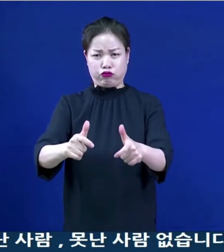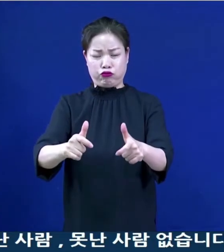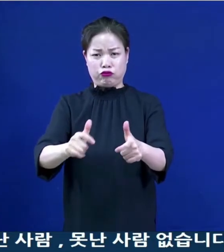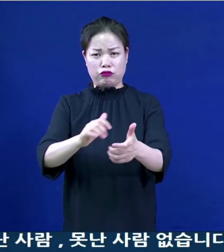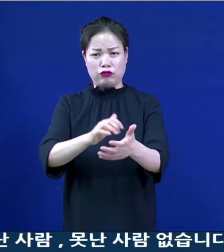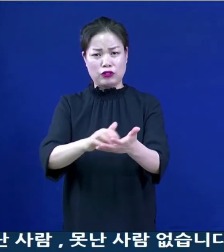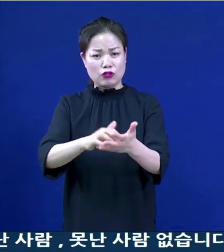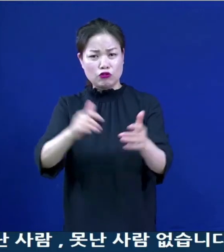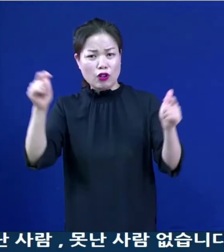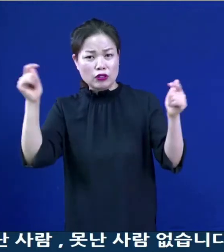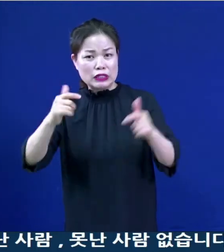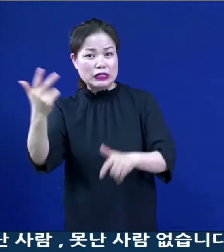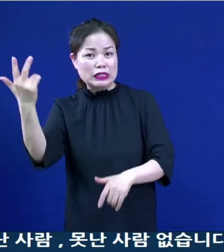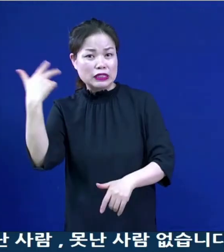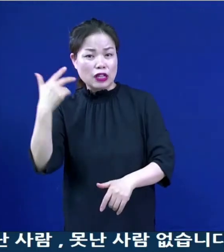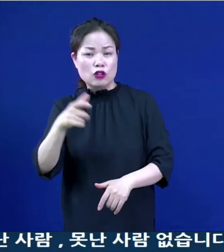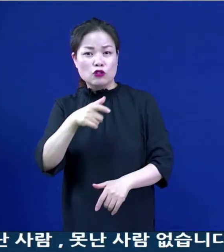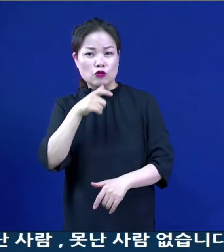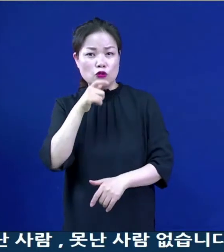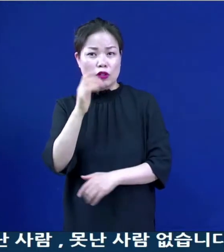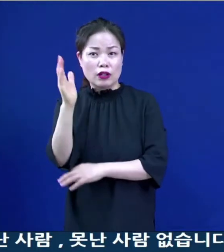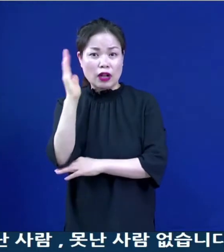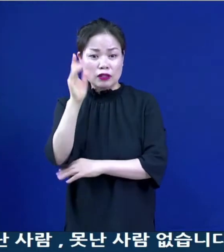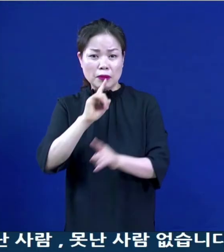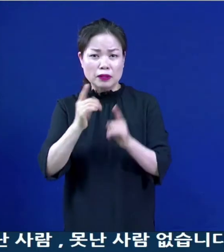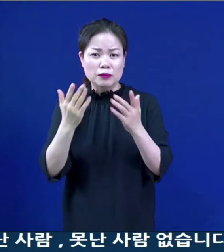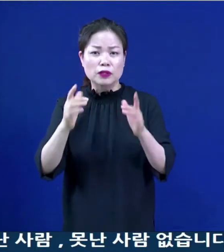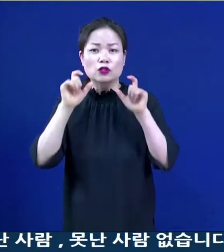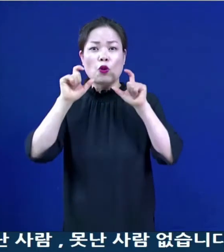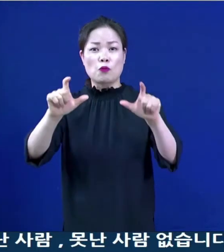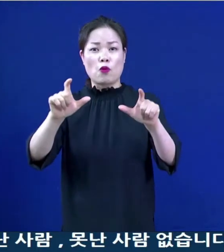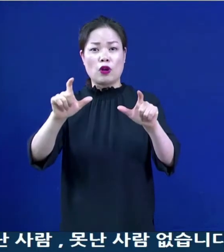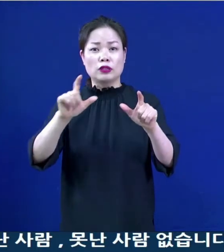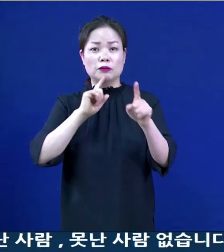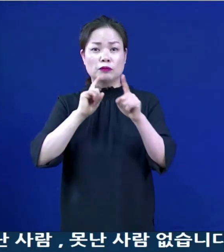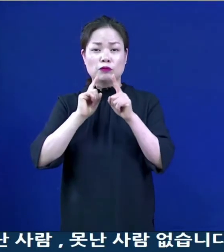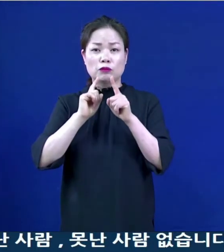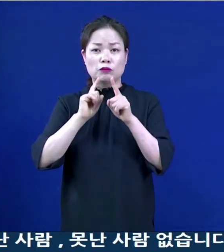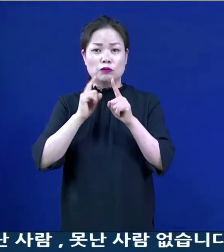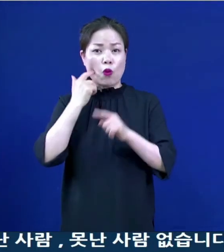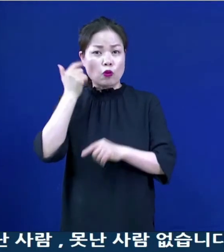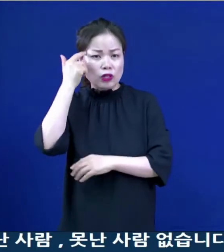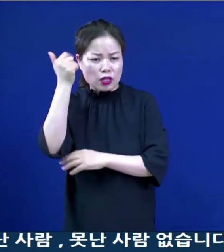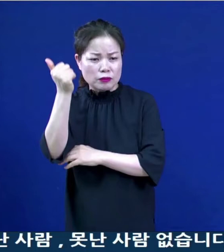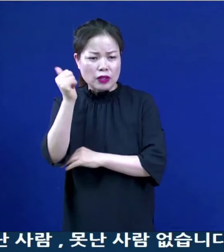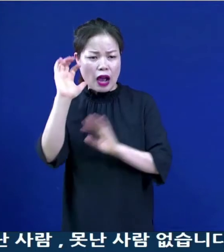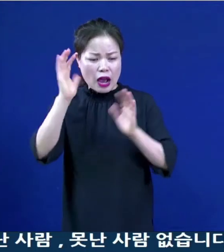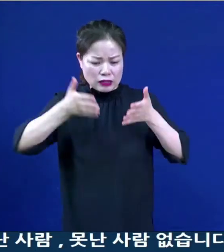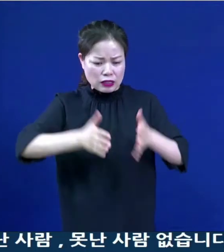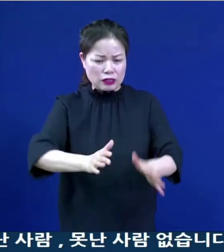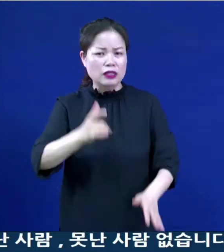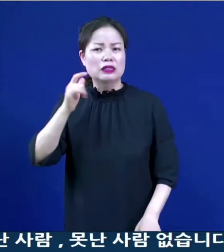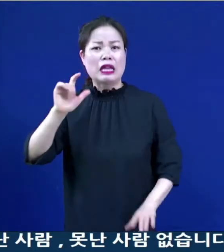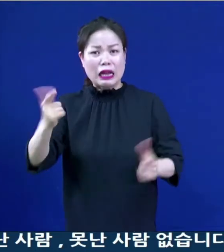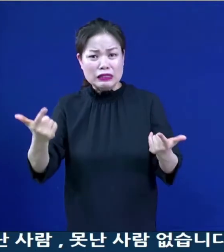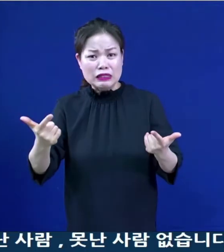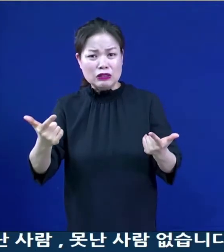굉장히 힘들죠. 지난 수요일날 이 강단을 통해서도 말씀 선포하시는 목사님이 저출산율에 대해서